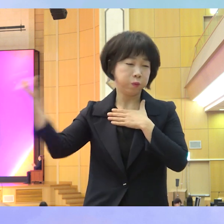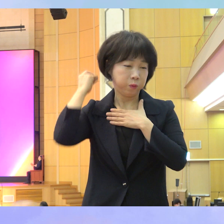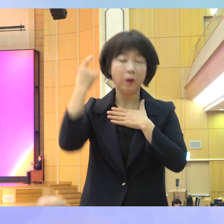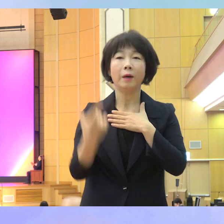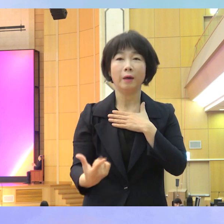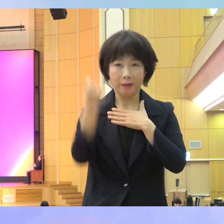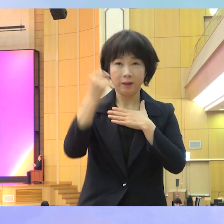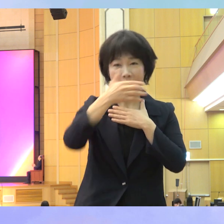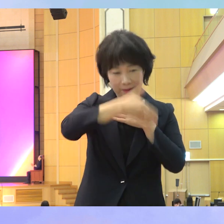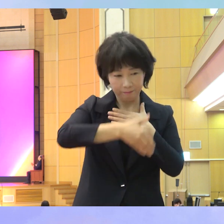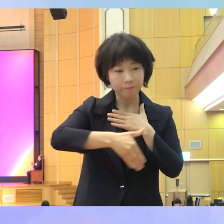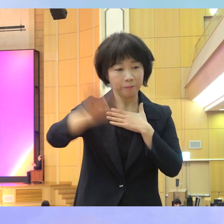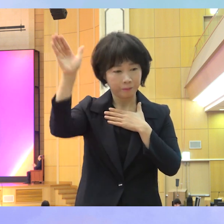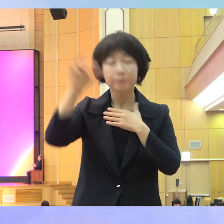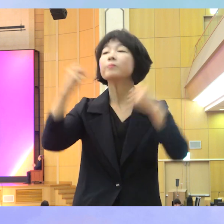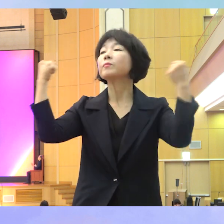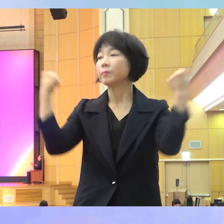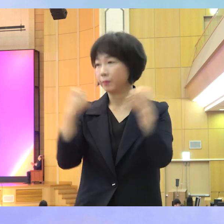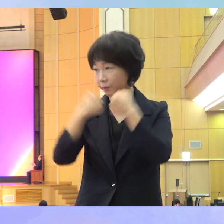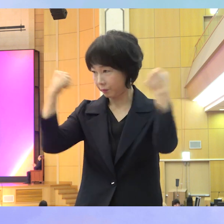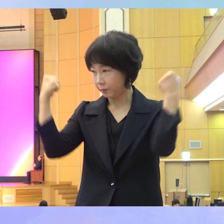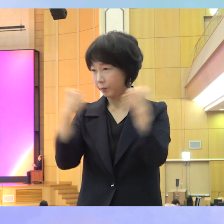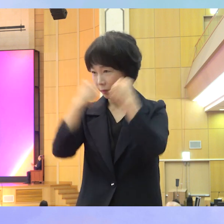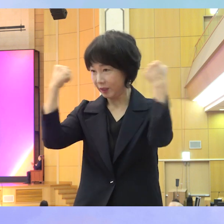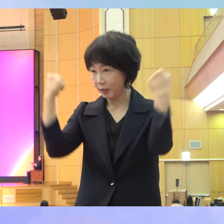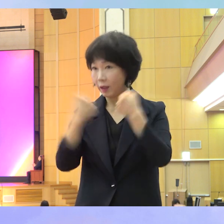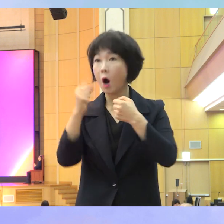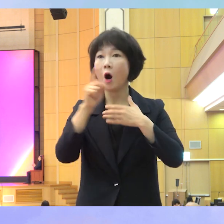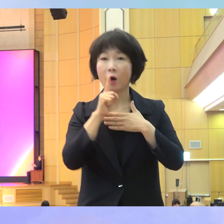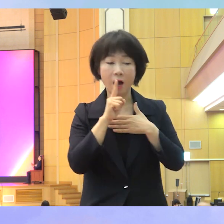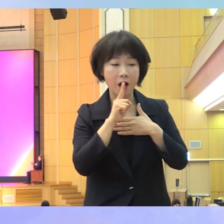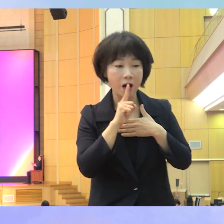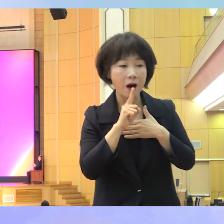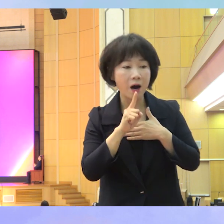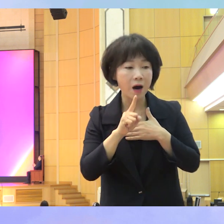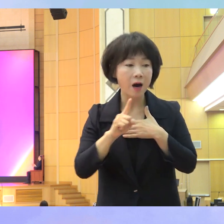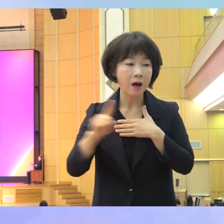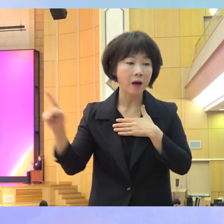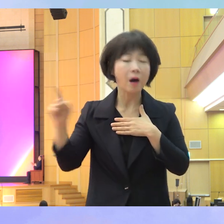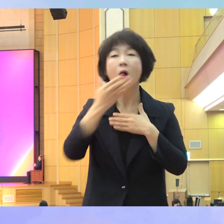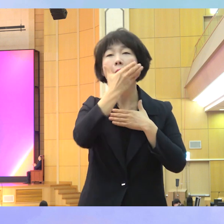부족. 주권을 믿어라, 주권을 믿어라.